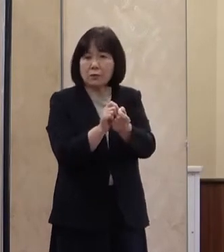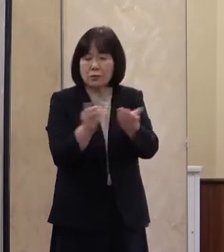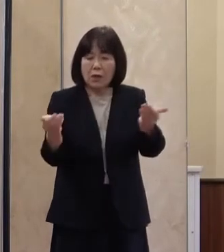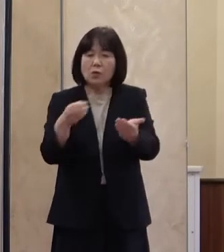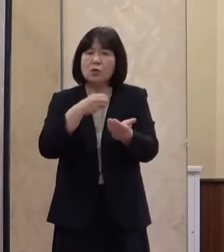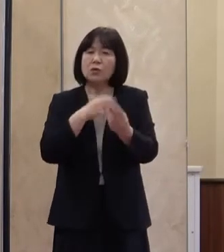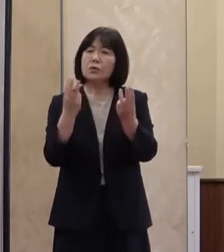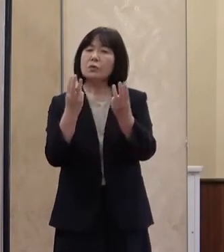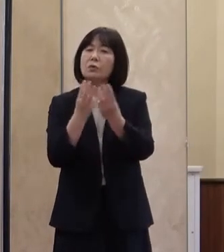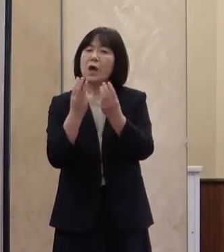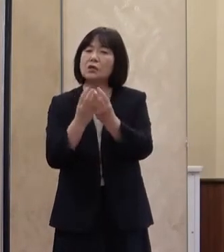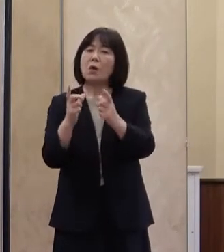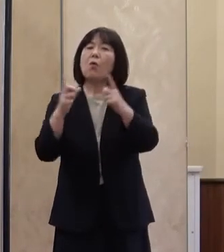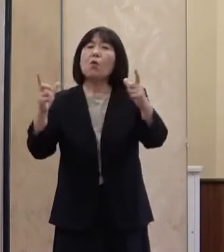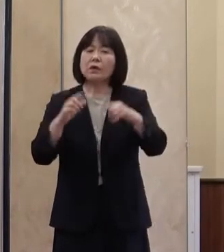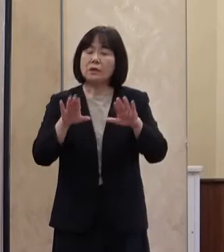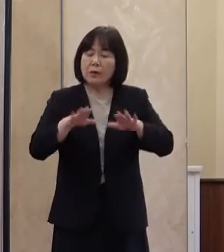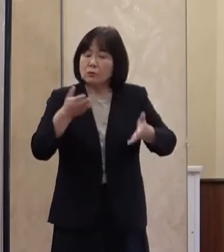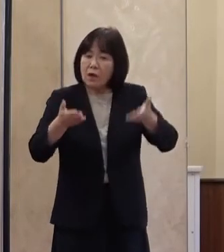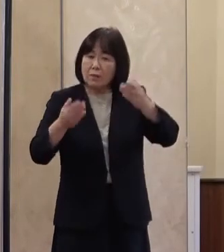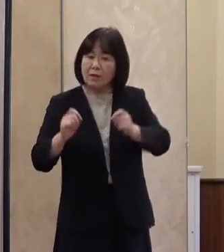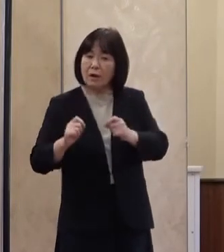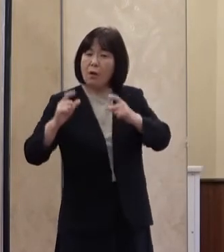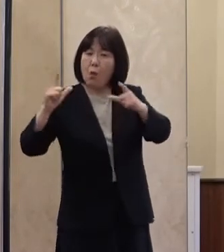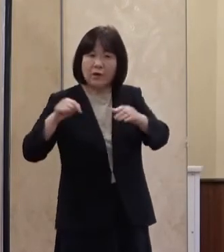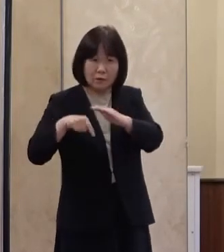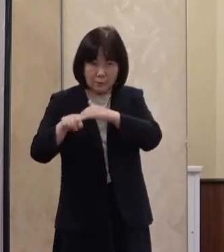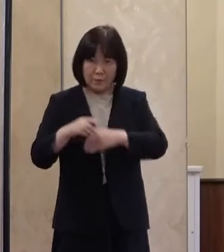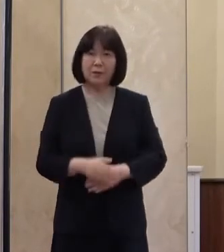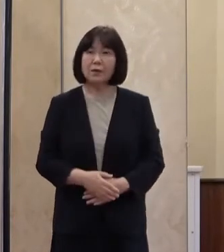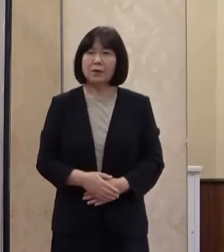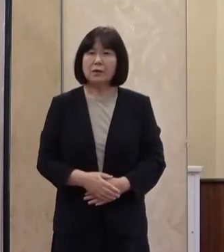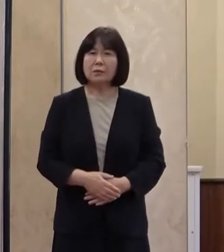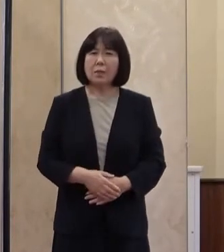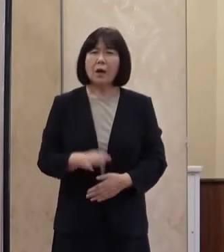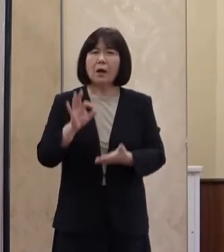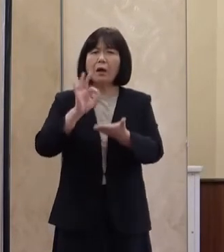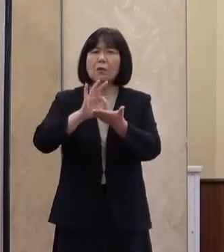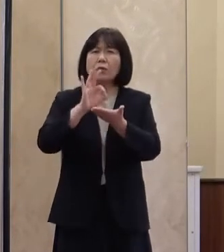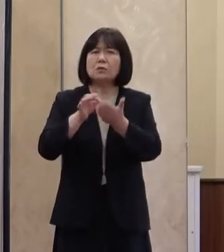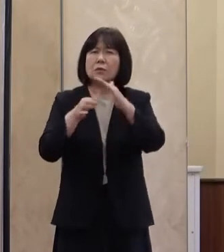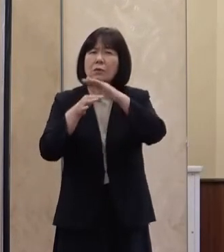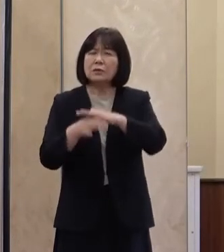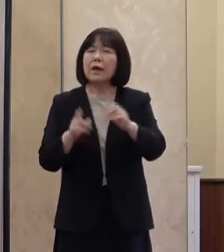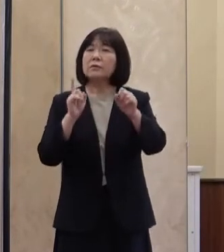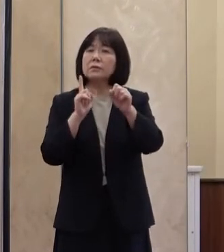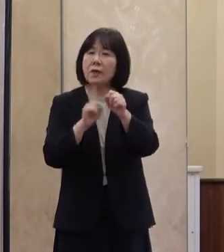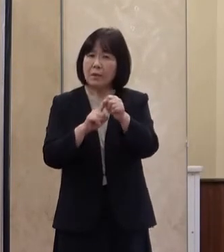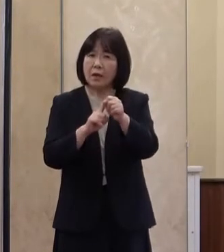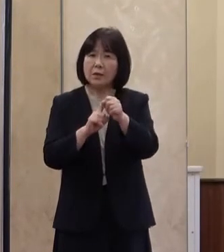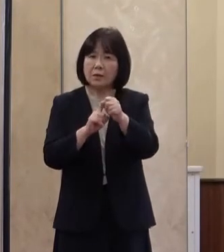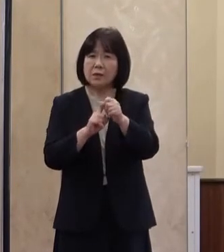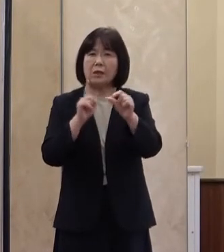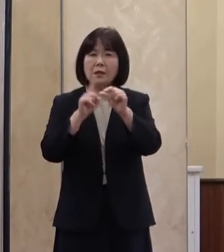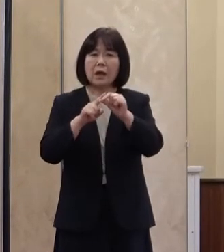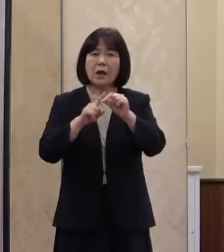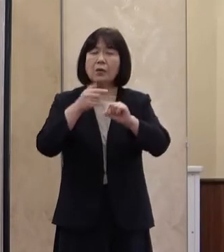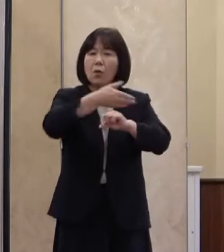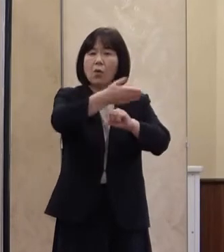が多いと、今よりは多いという形になります。もちろんこれはコストを抑えるために中之島で、庁舎が